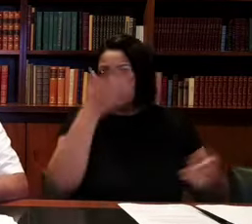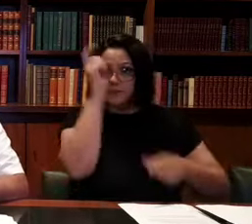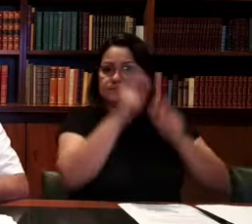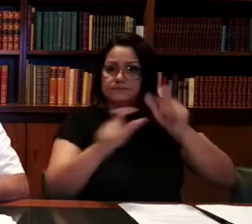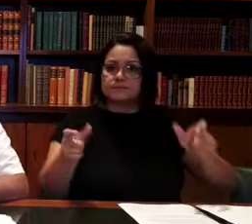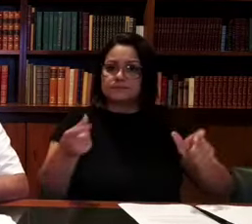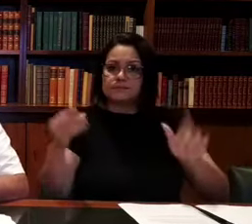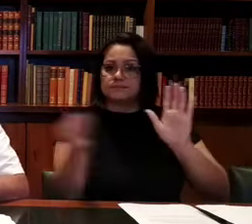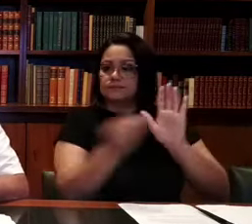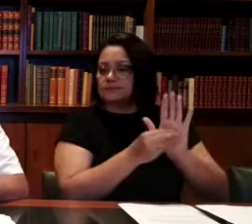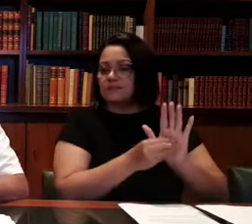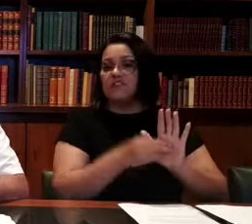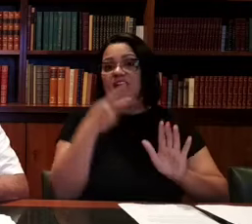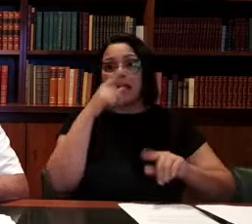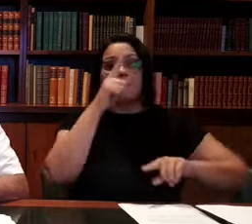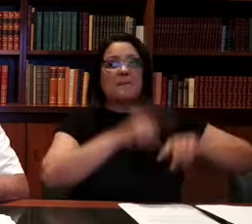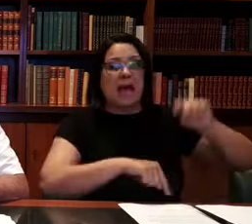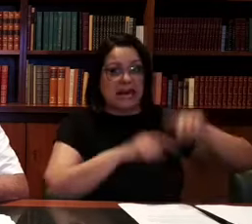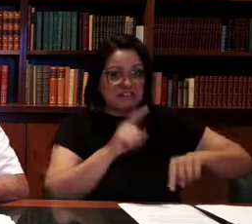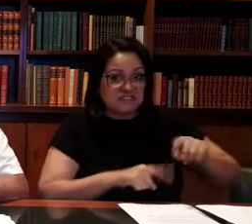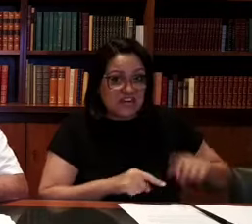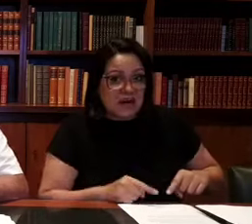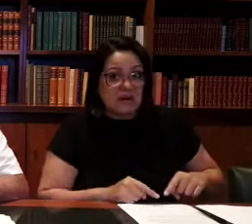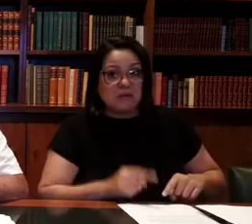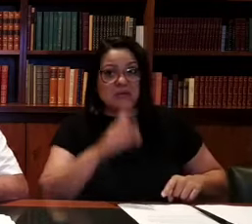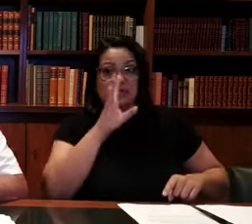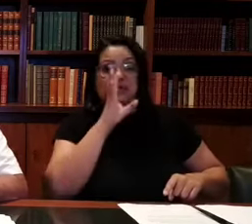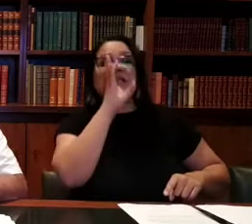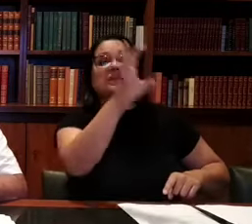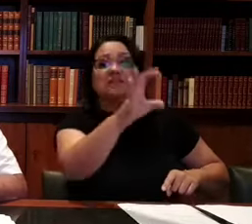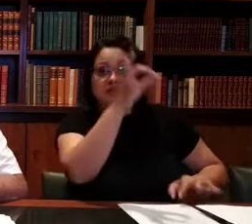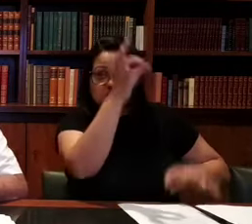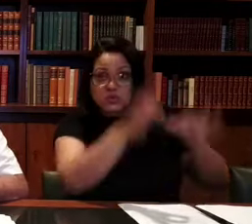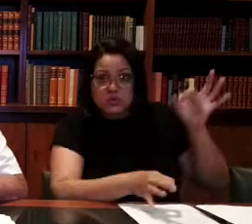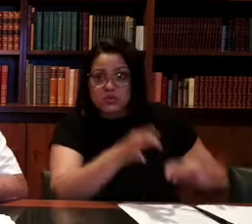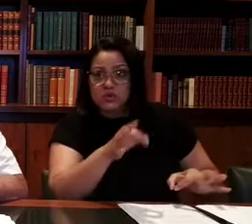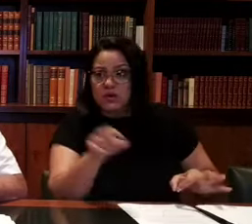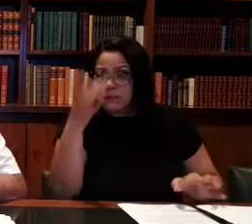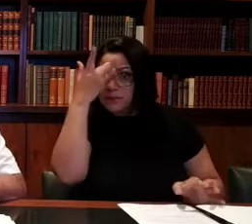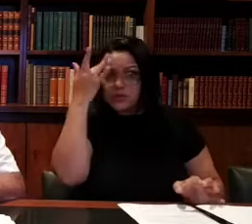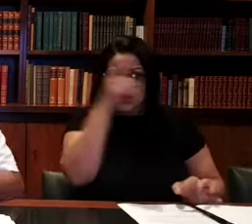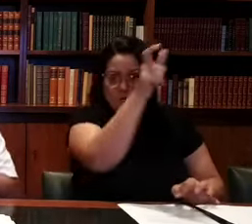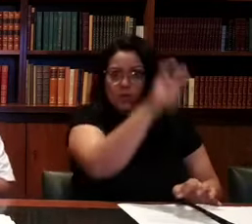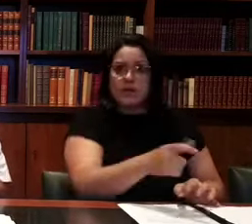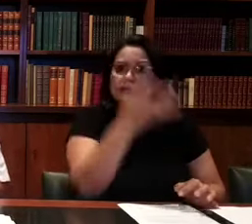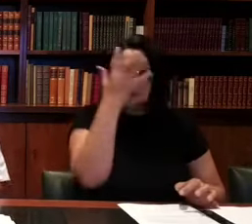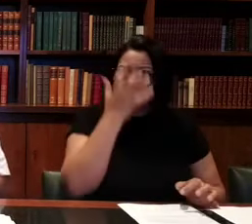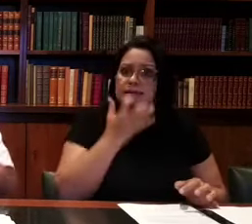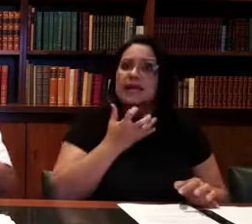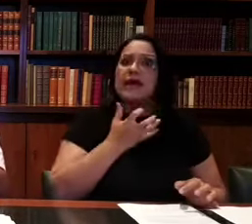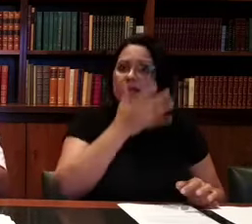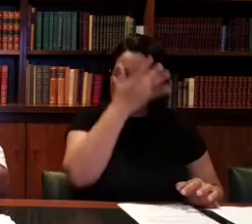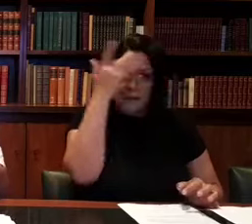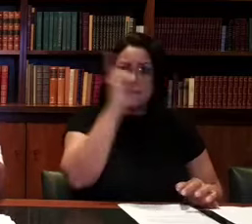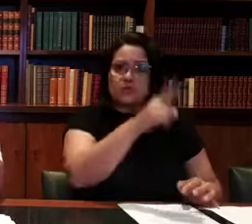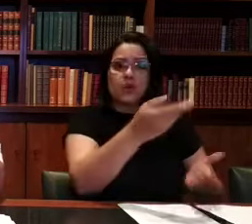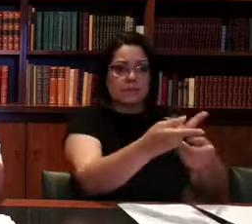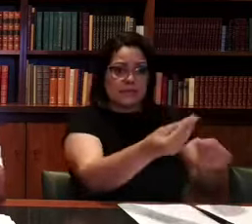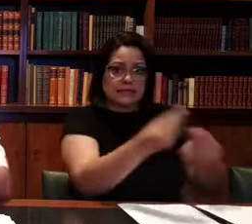aqui fala palavrões e julga as pessoas em gente séria A gente encaminhar o currículo para mim pro